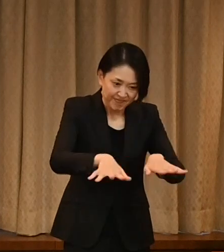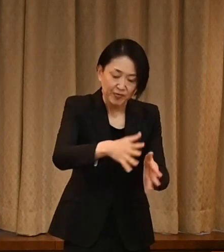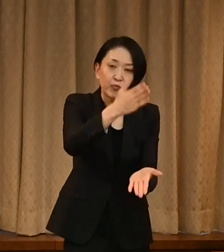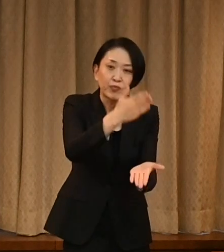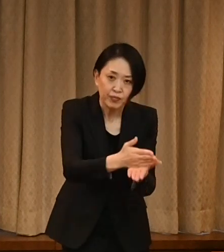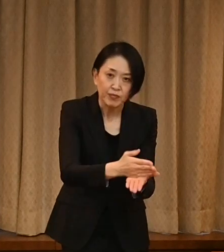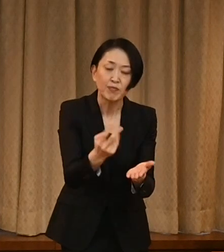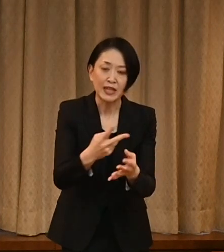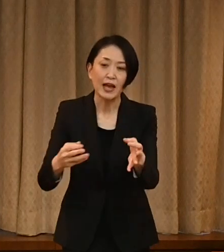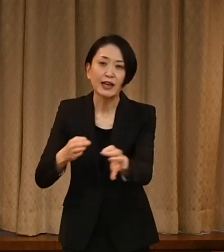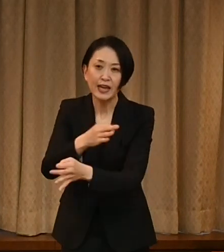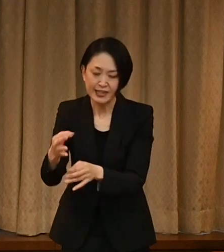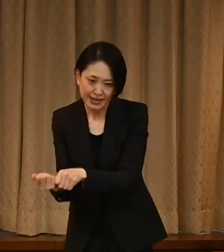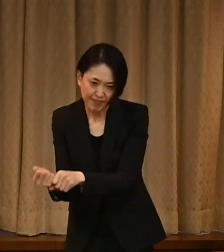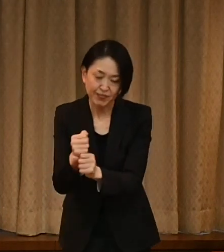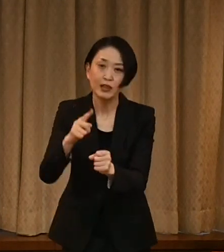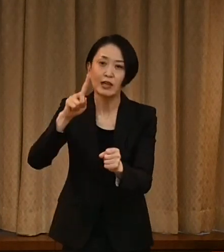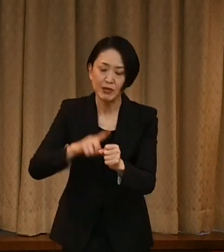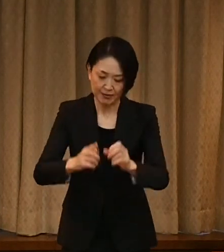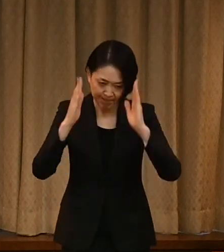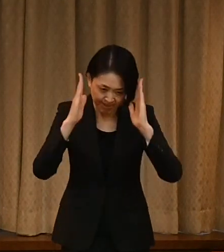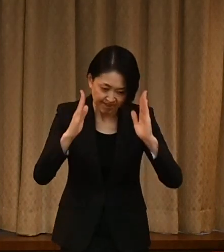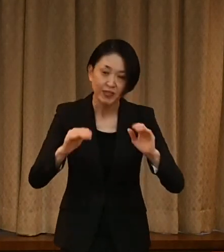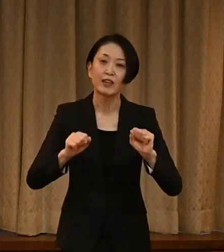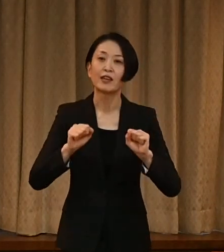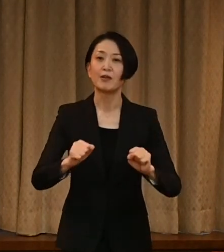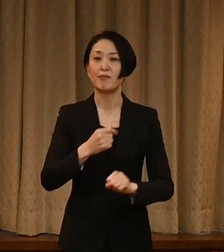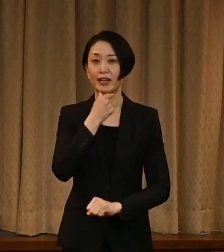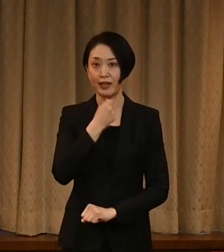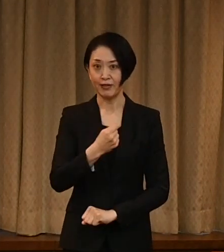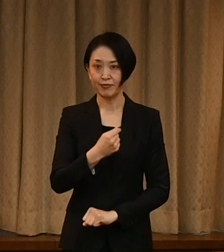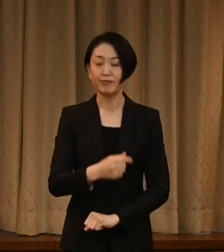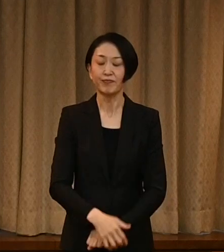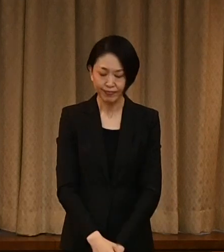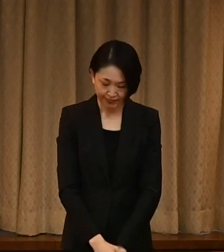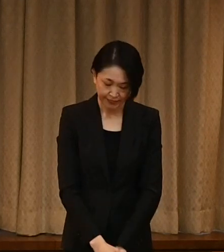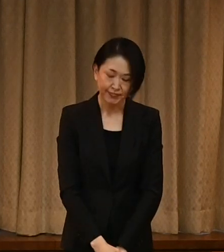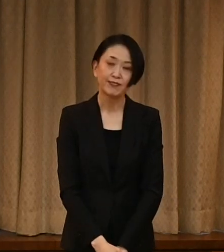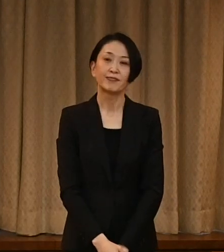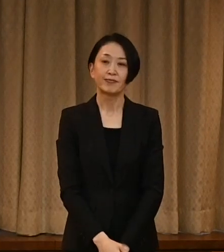り組んでまいりたいと考えております。私からは以上でございます。